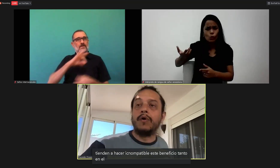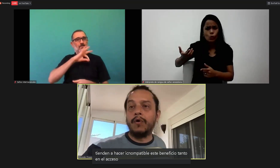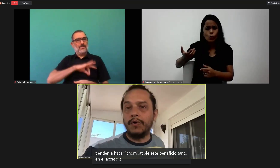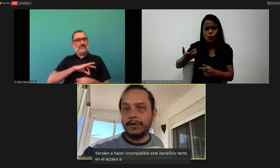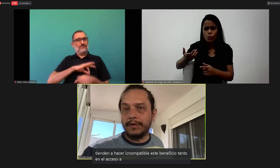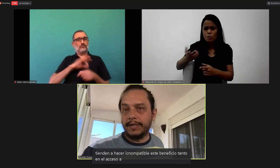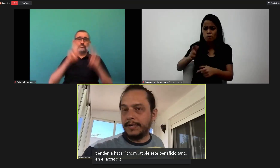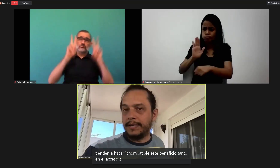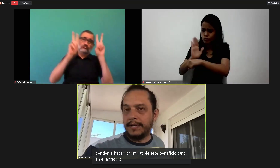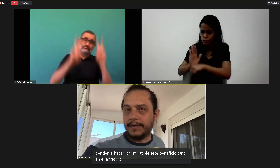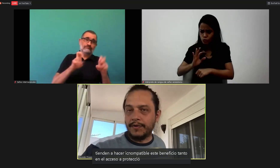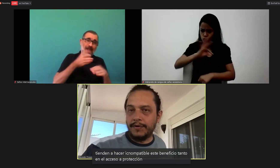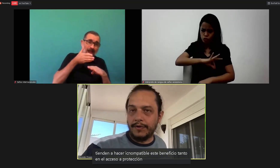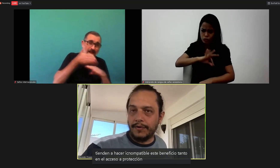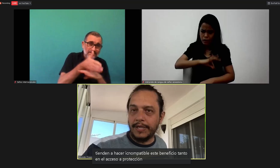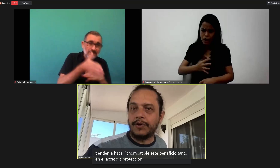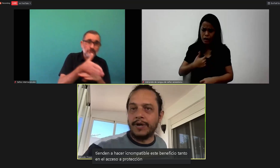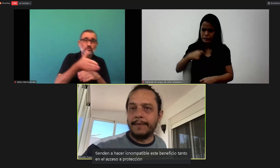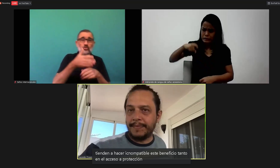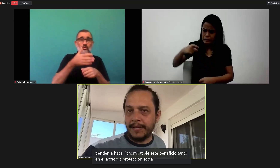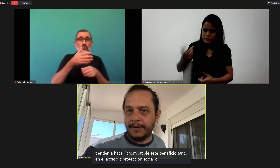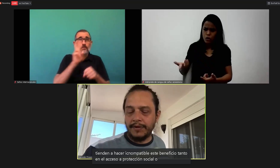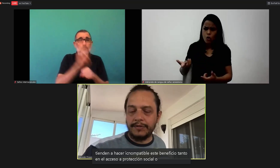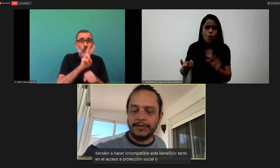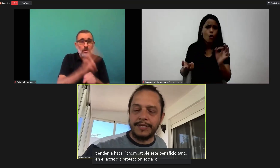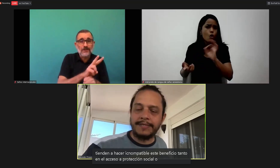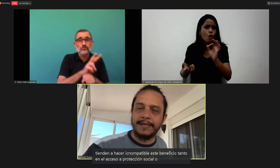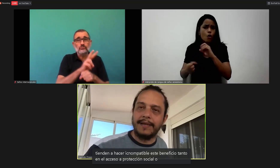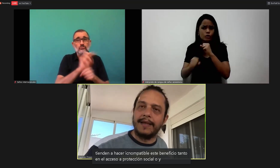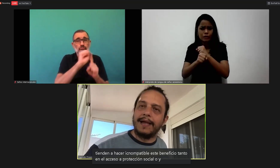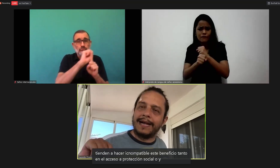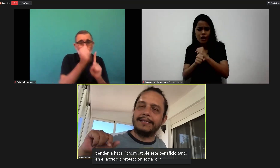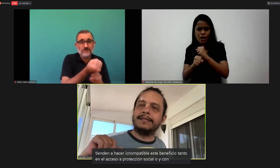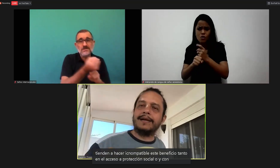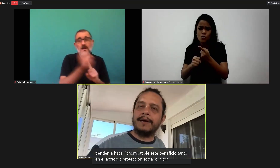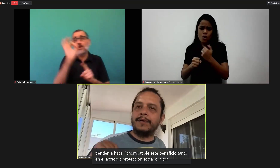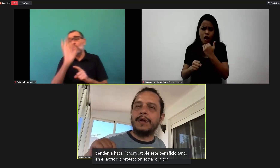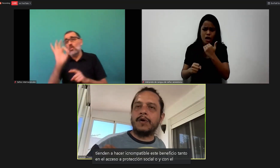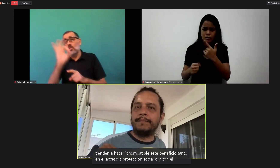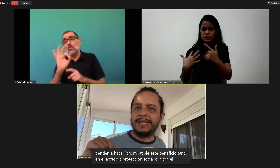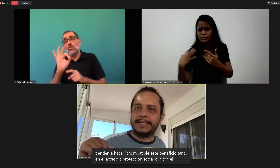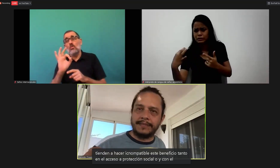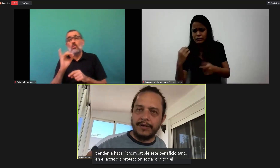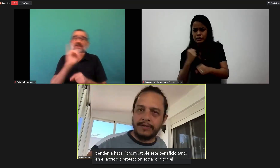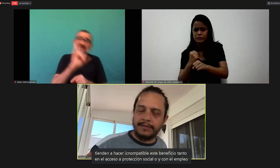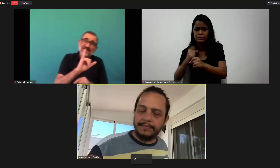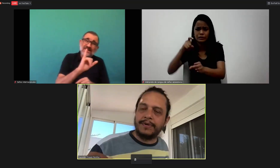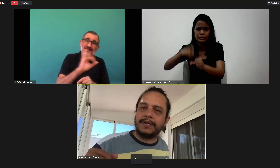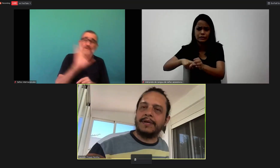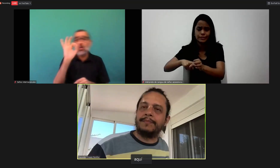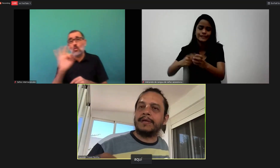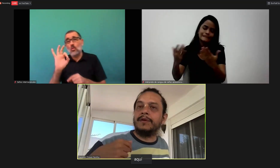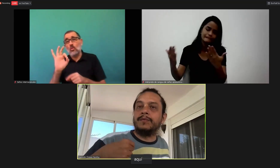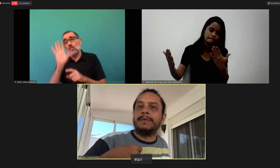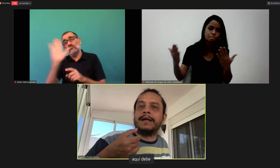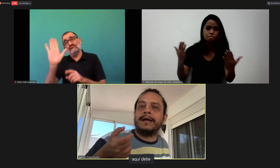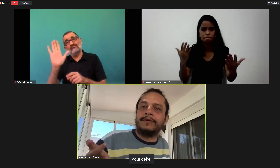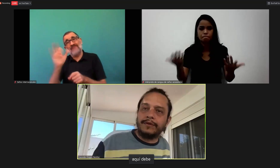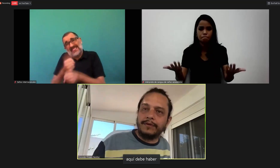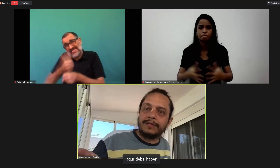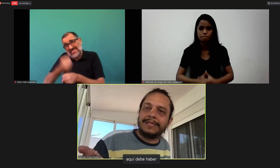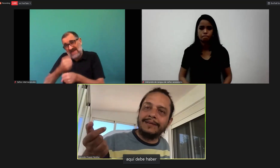social o con el empleo, ¿no? Entonces, acá tendría que haber una compensación. ¿Por qué? Porque